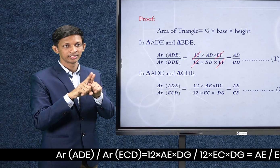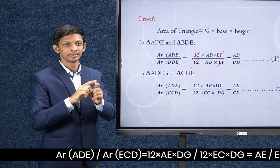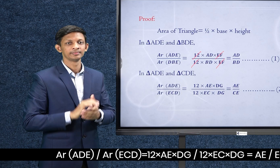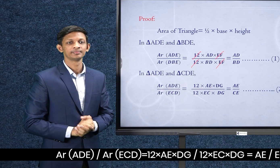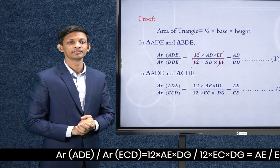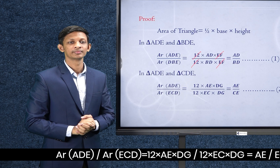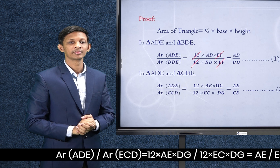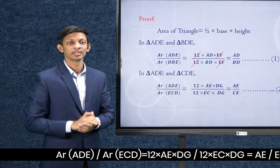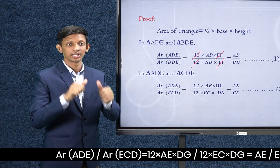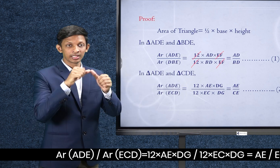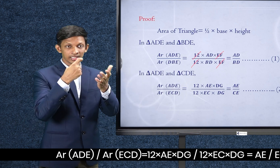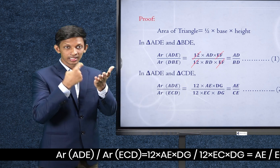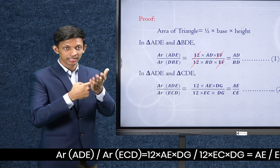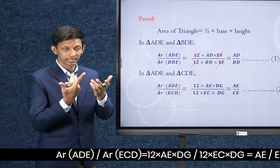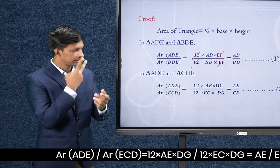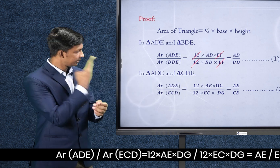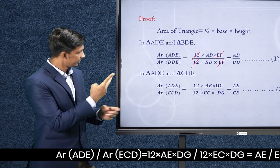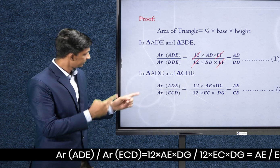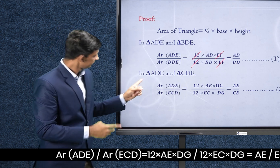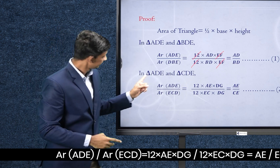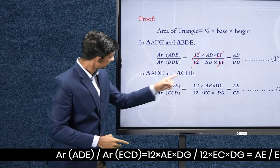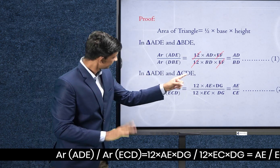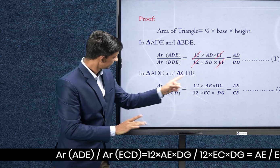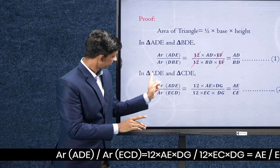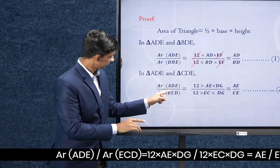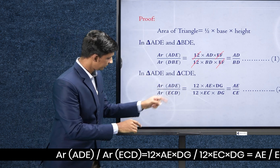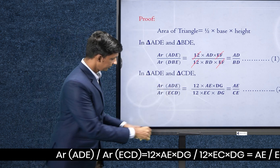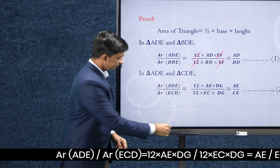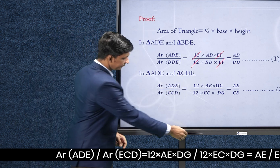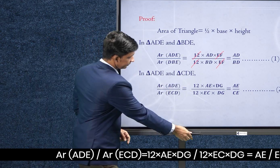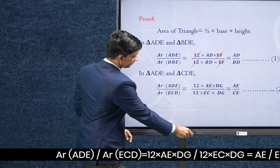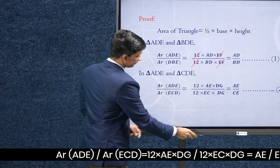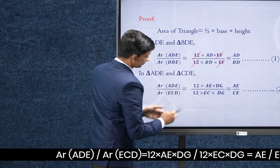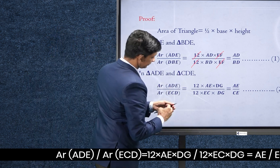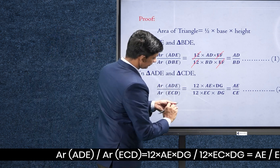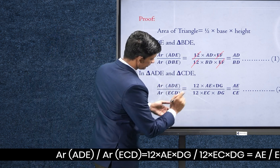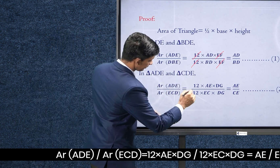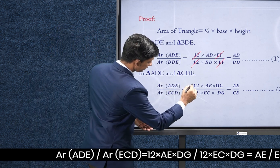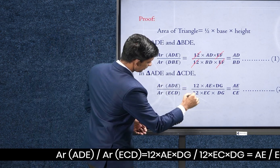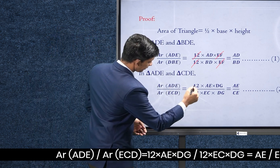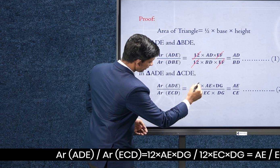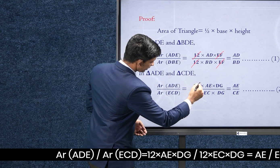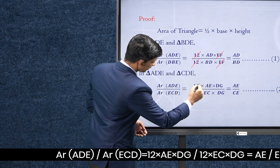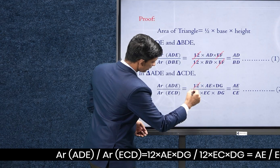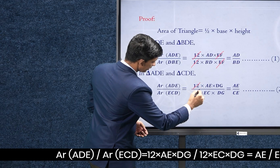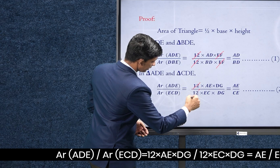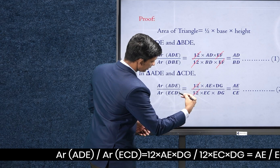of ADE by AR of ECD is equal 12 into AE into DG by 12